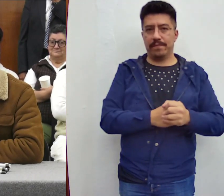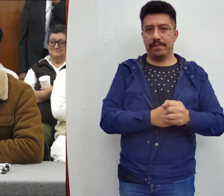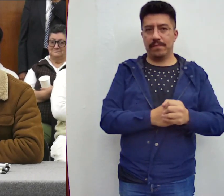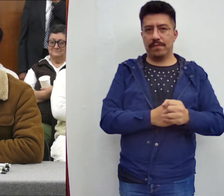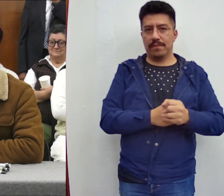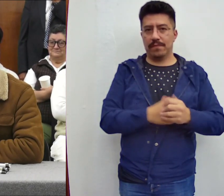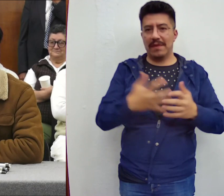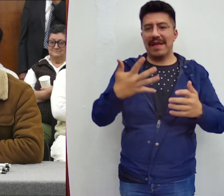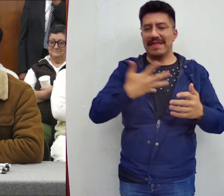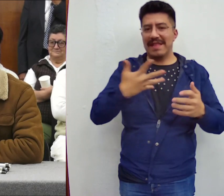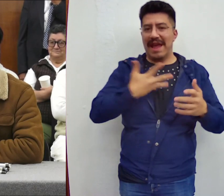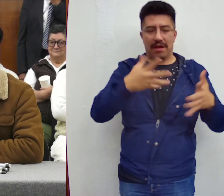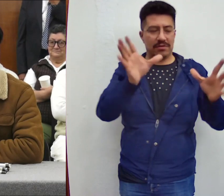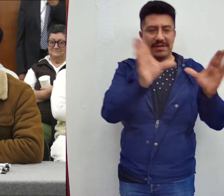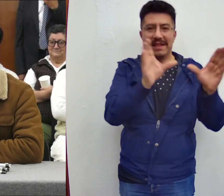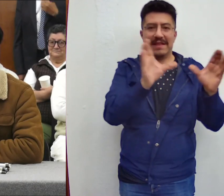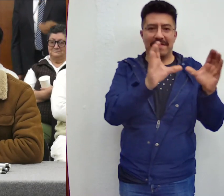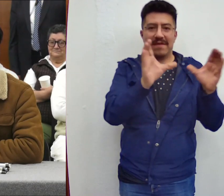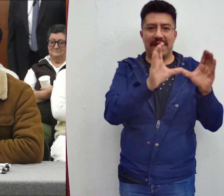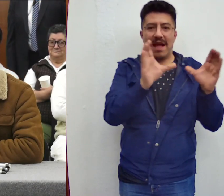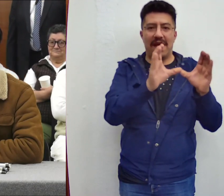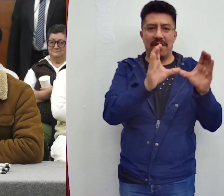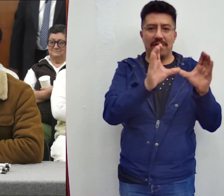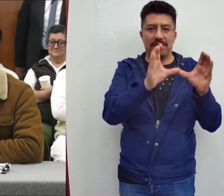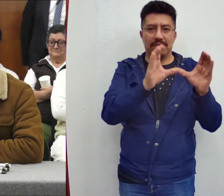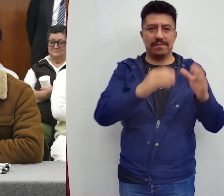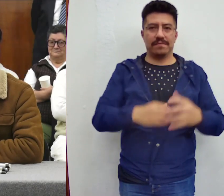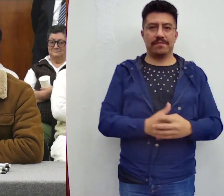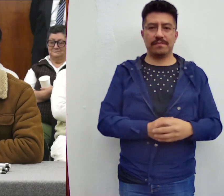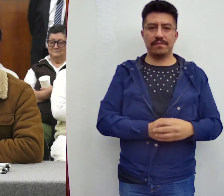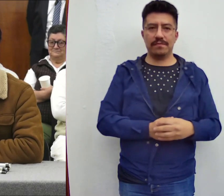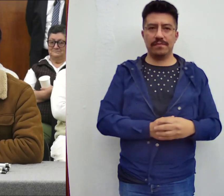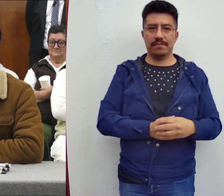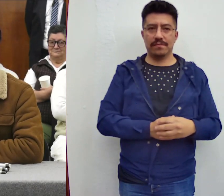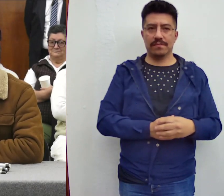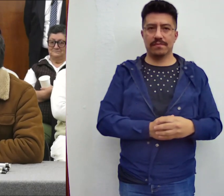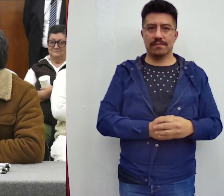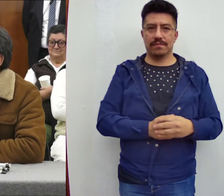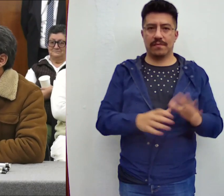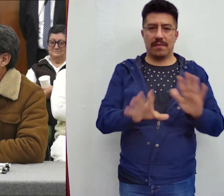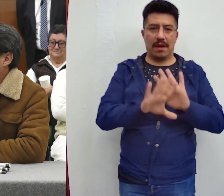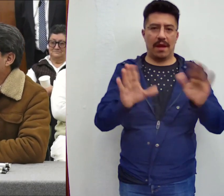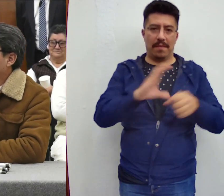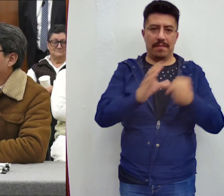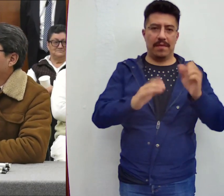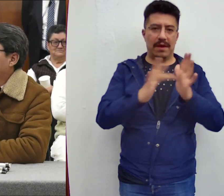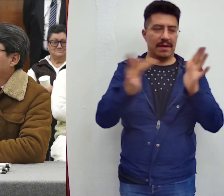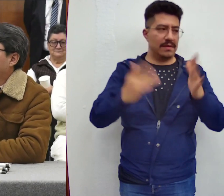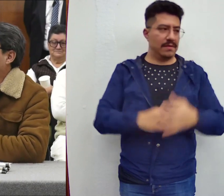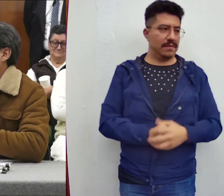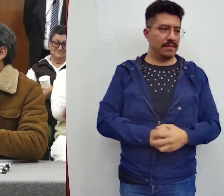un certificado para no estarnos molestando constantemente. Es cuanto.